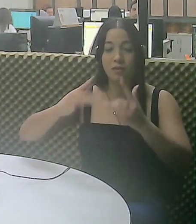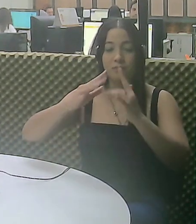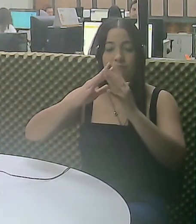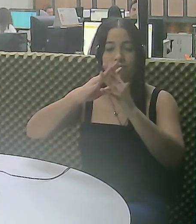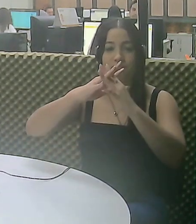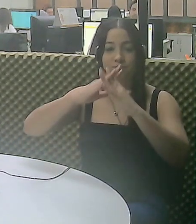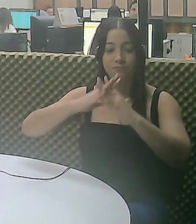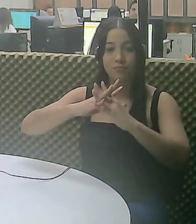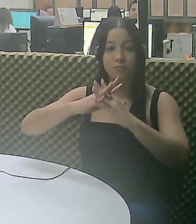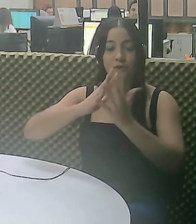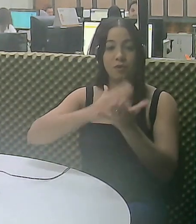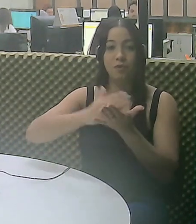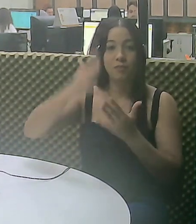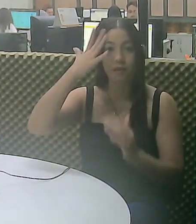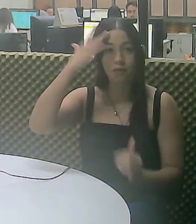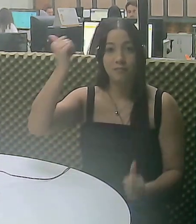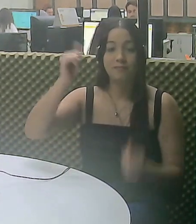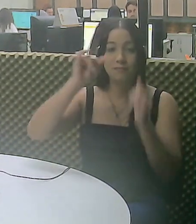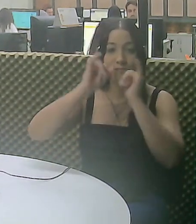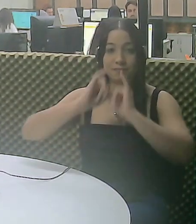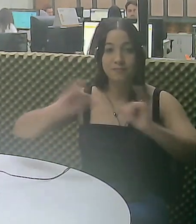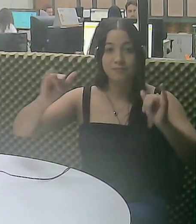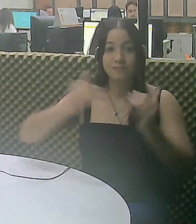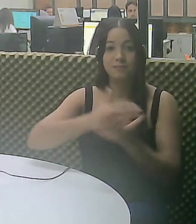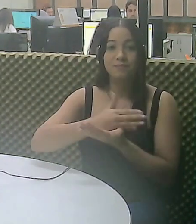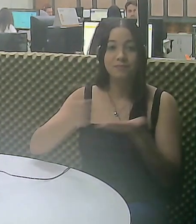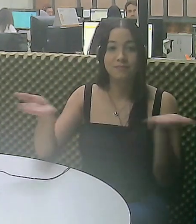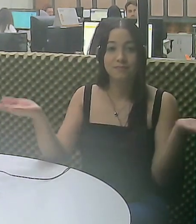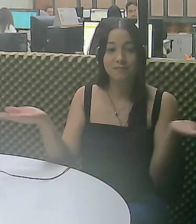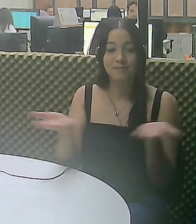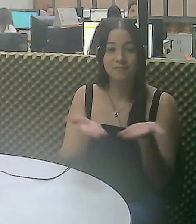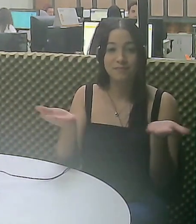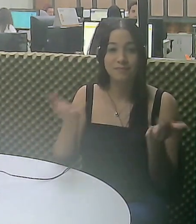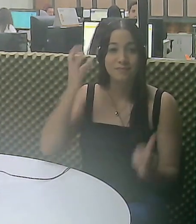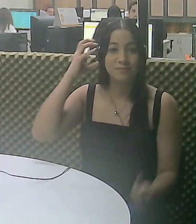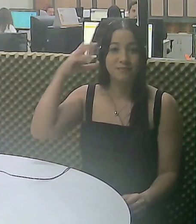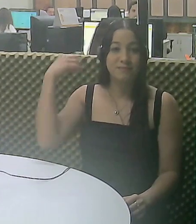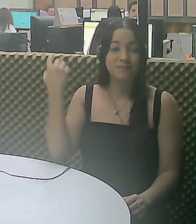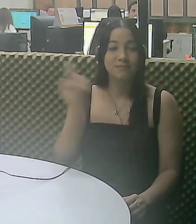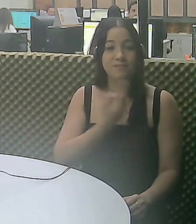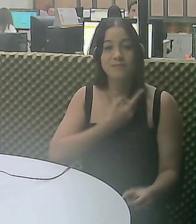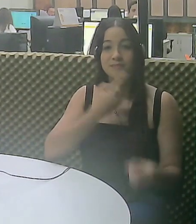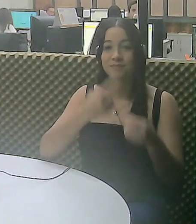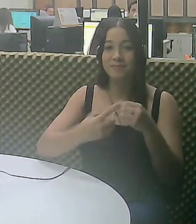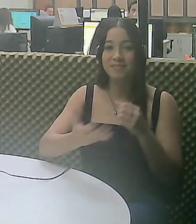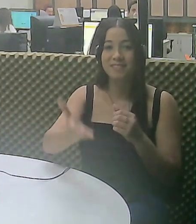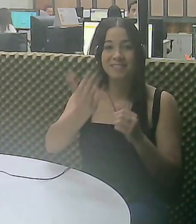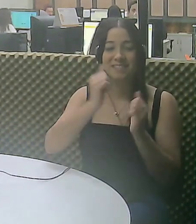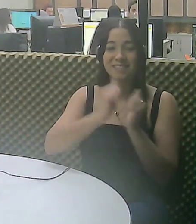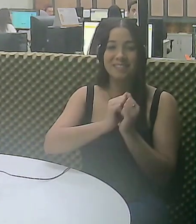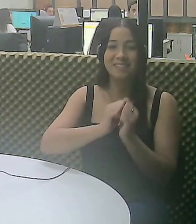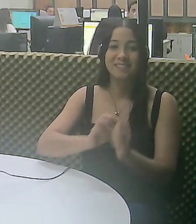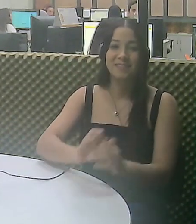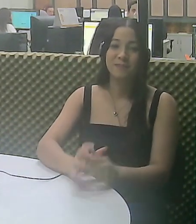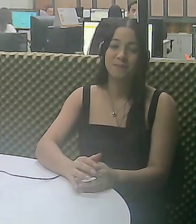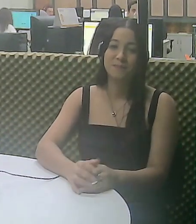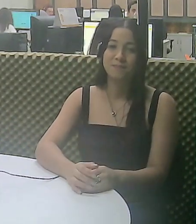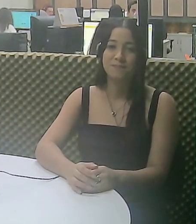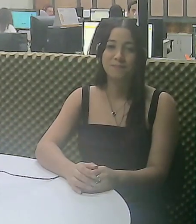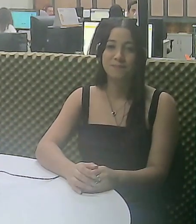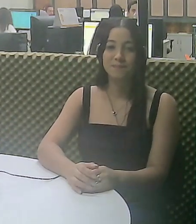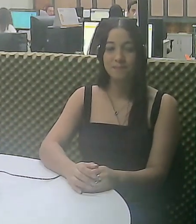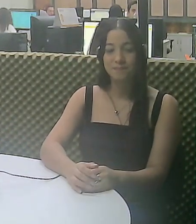2023 começam amanhã. Essas e outras notícias a partir de agora na Rádio Nossa Cidade. Vem com a